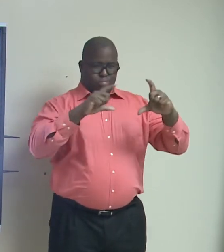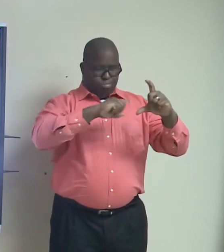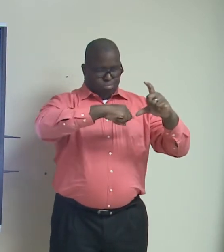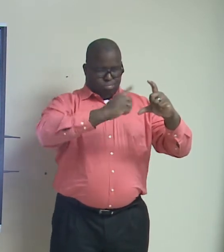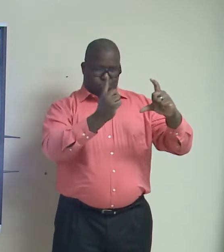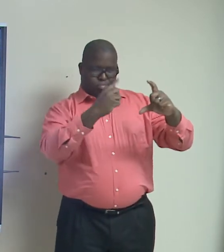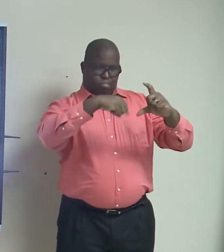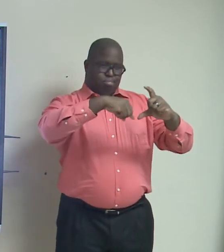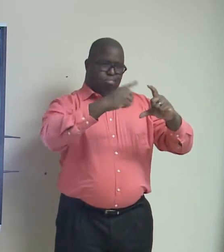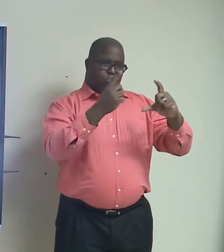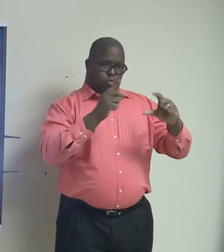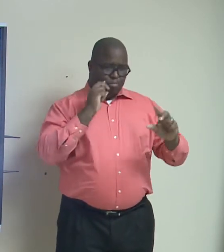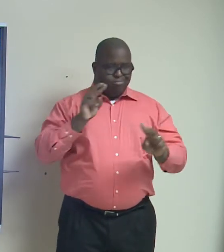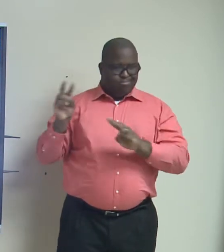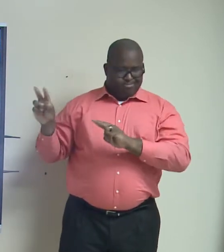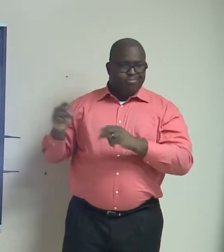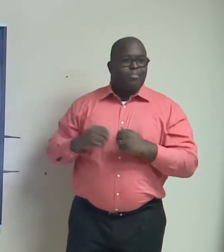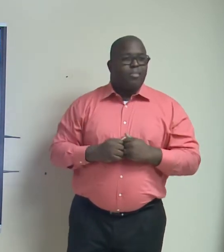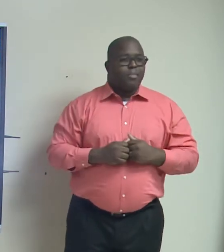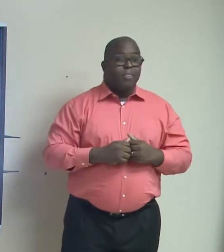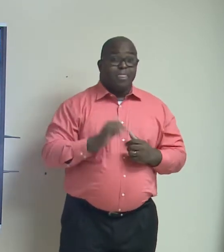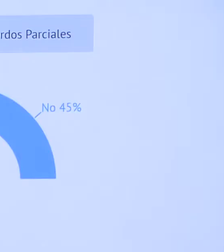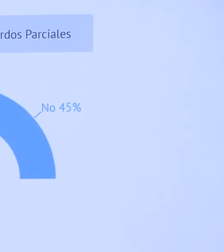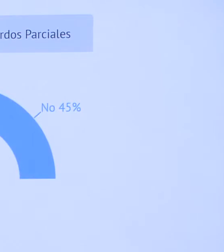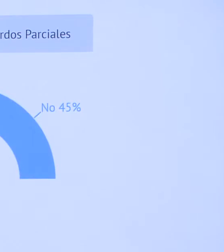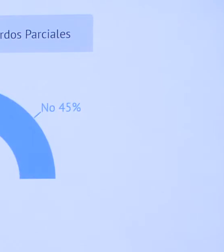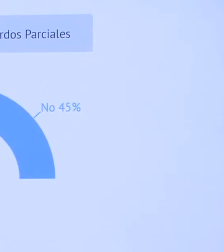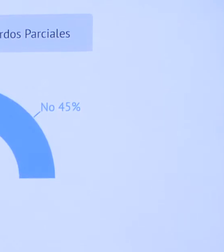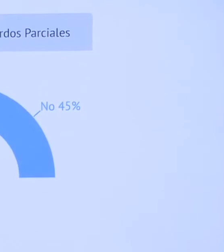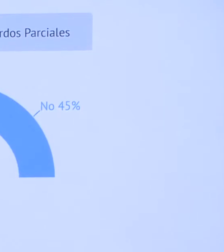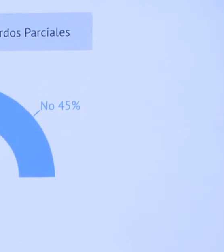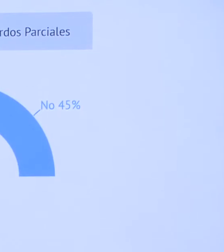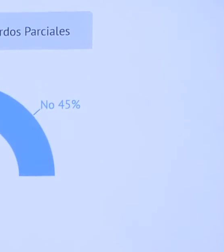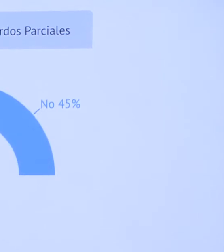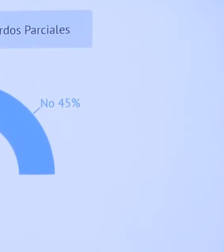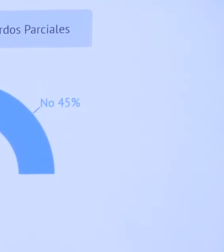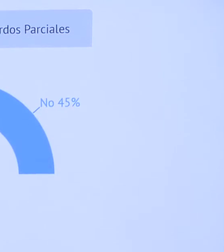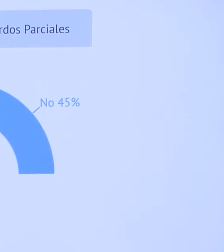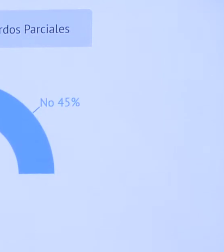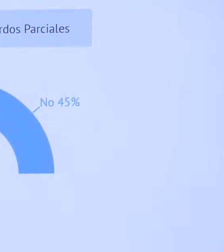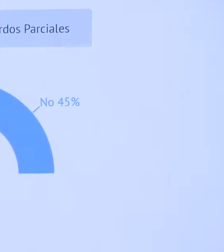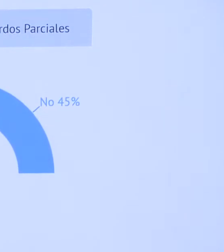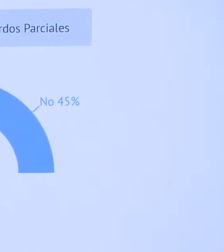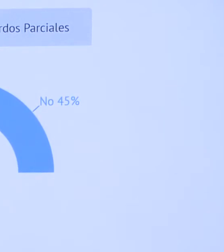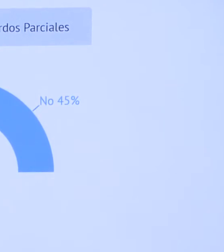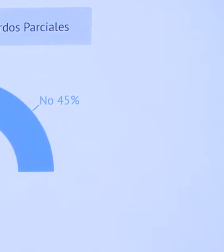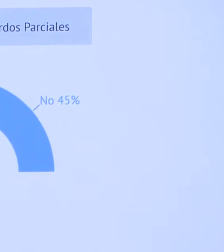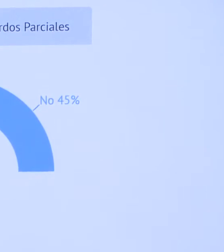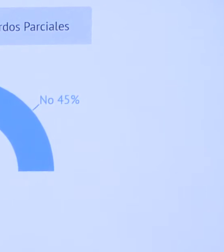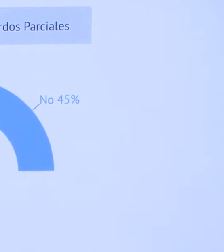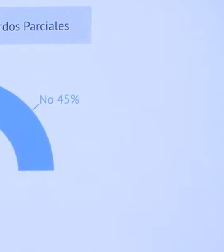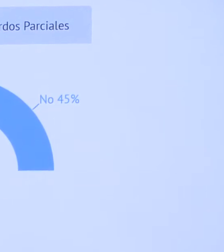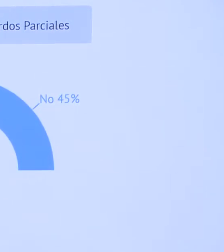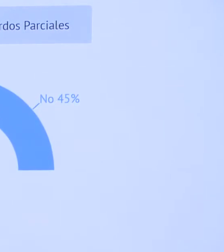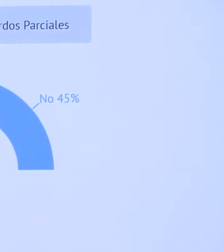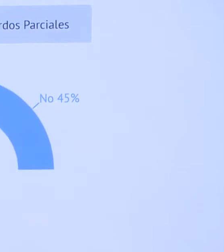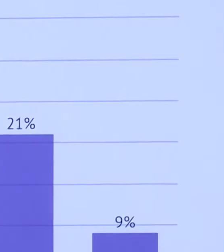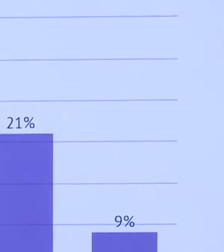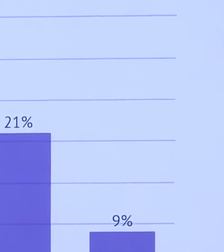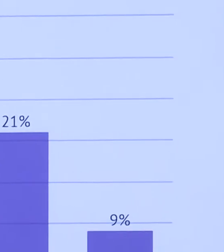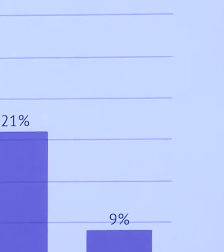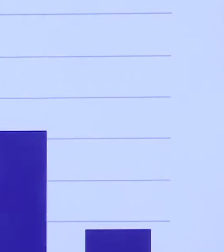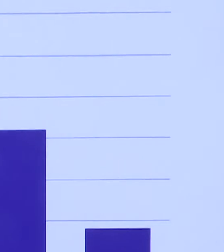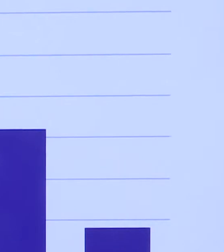estadísticas sobre aspectos sociodemográficos, sobre las dificultades presentadas al solicitar servicios, tanto gubernamentales como no